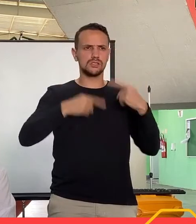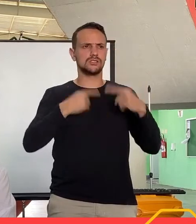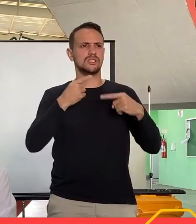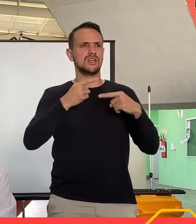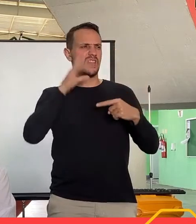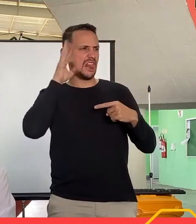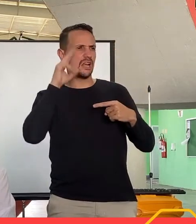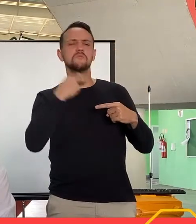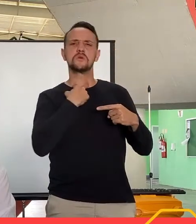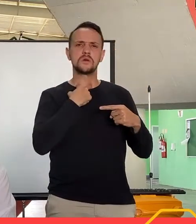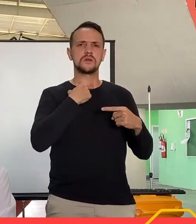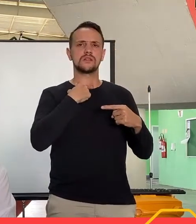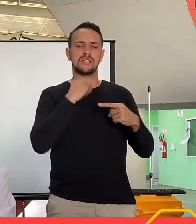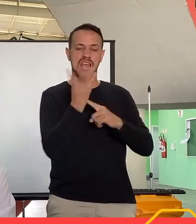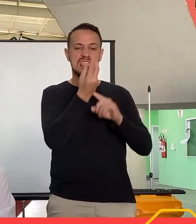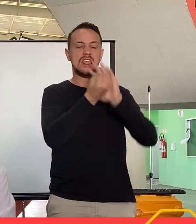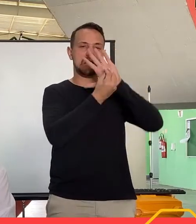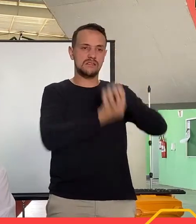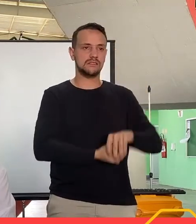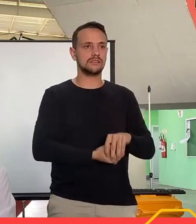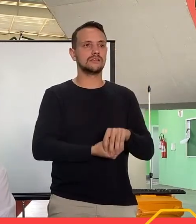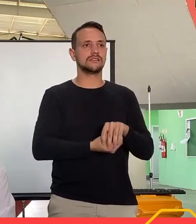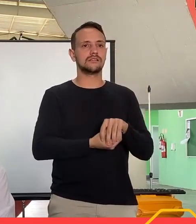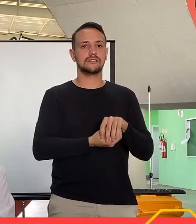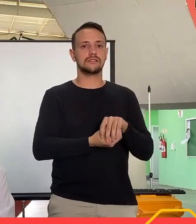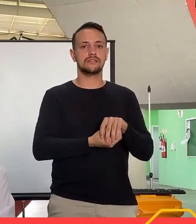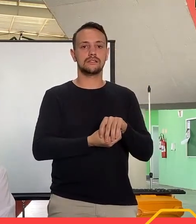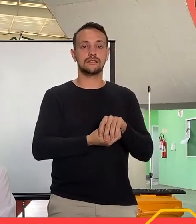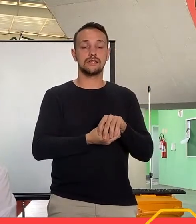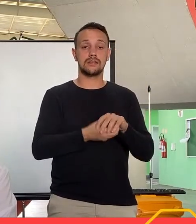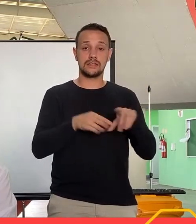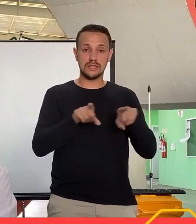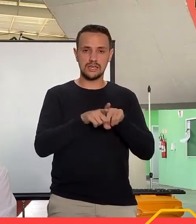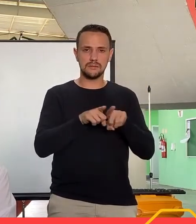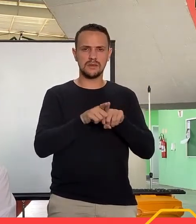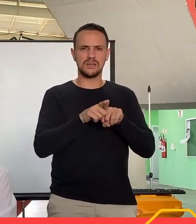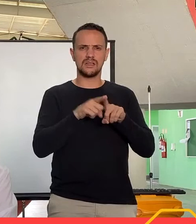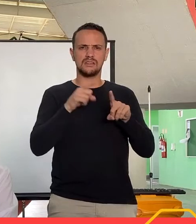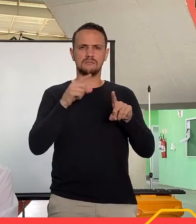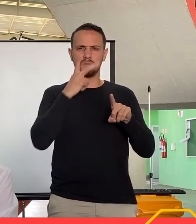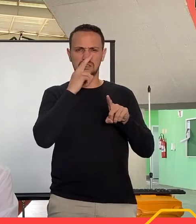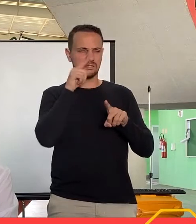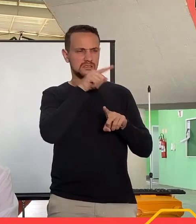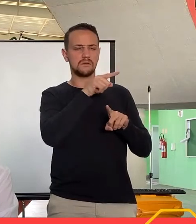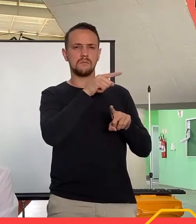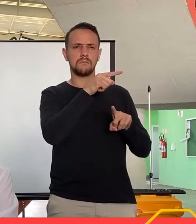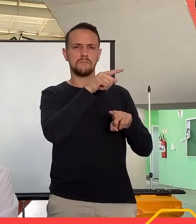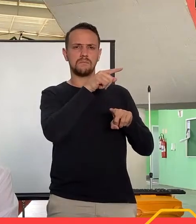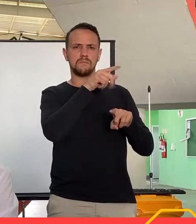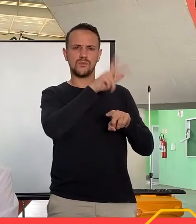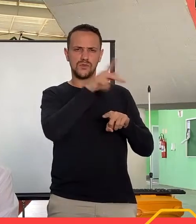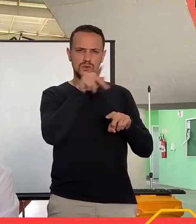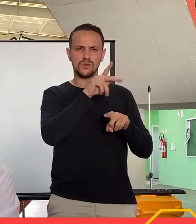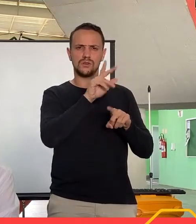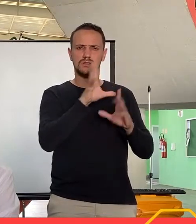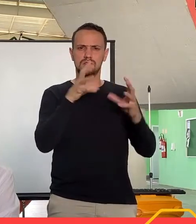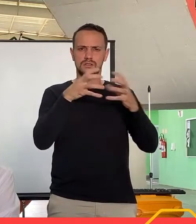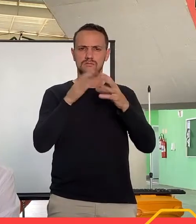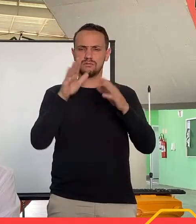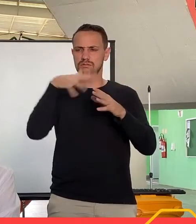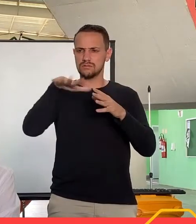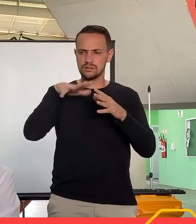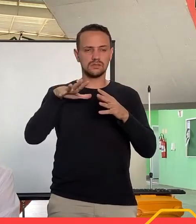política, ideológica, artística, quando você fala em perseguição a professores, a cátedra, né, você